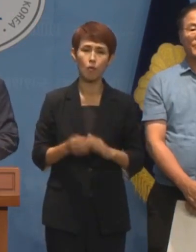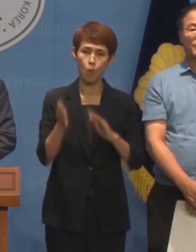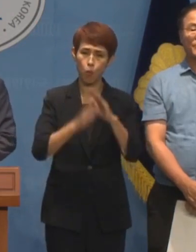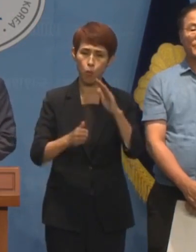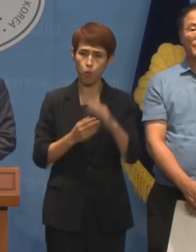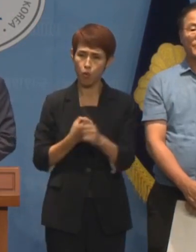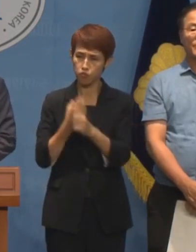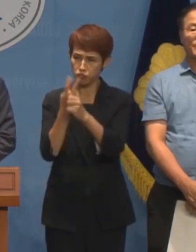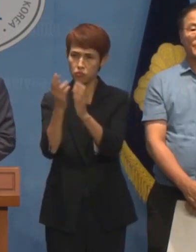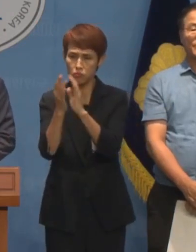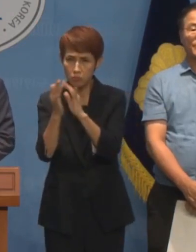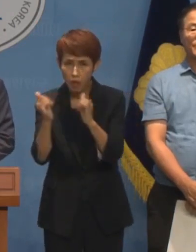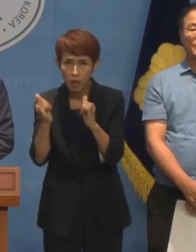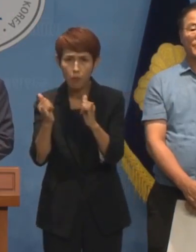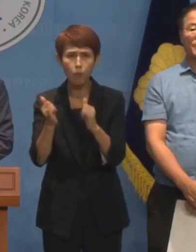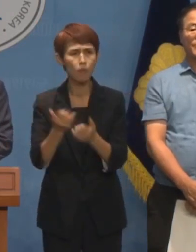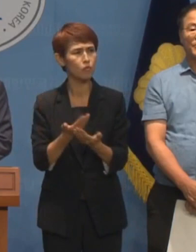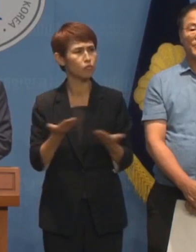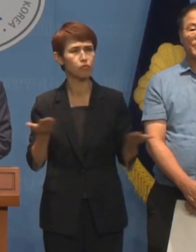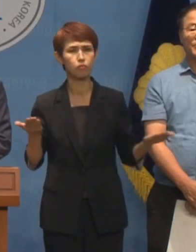정의를 밝히는데 앞장서 이분들을